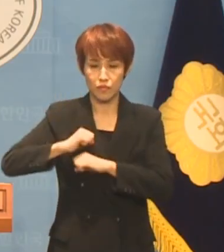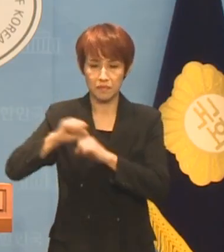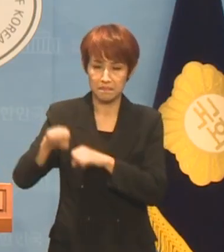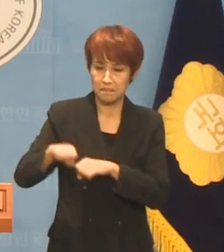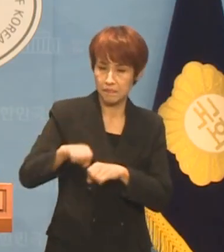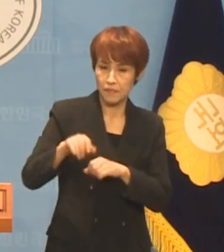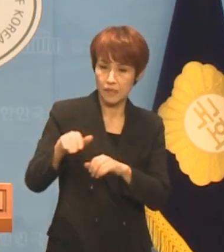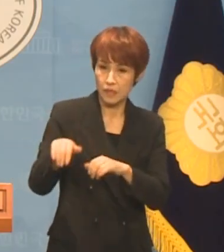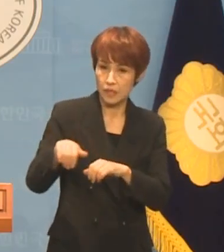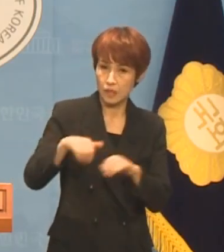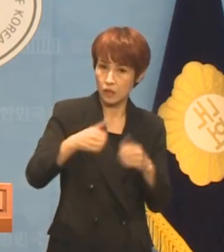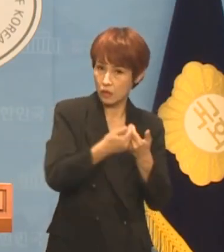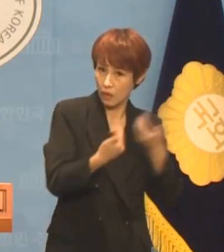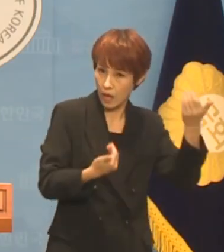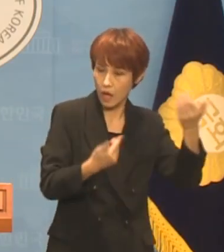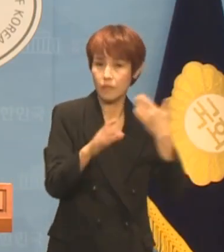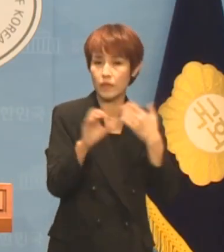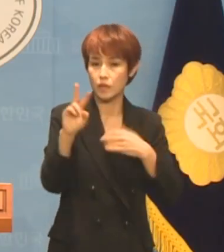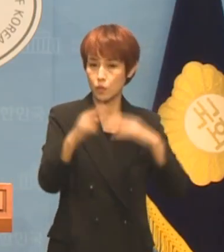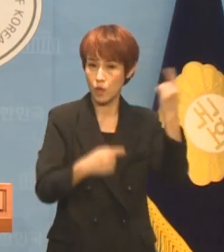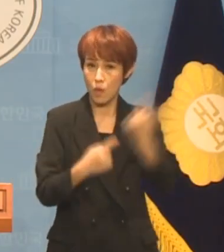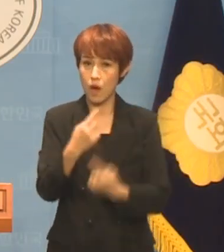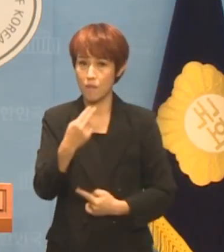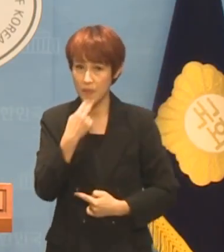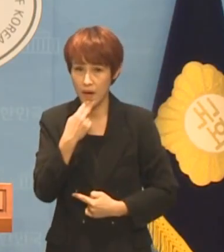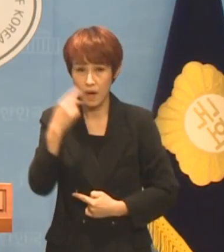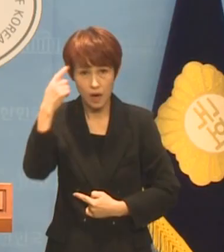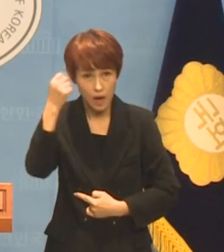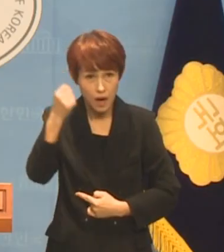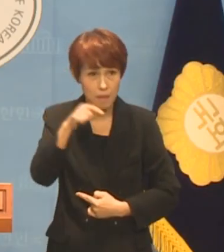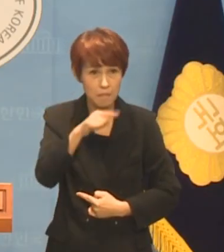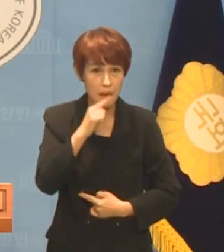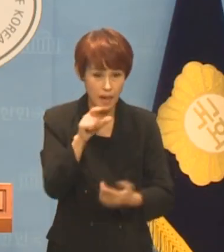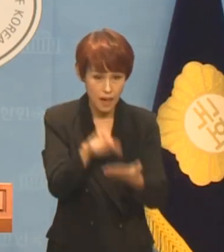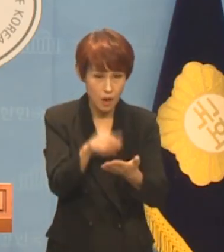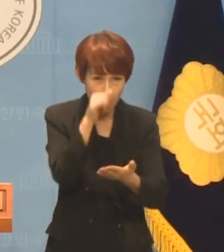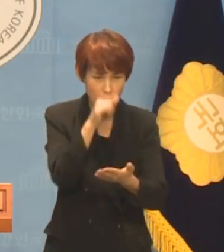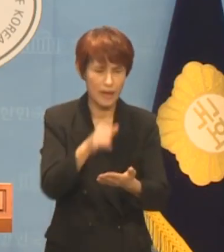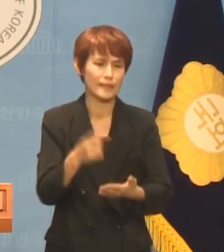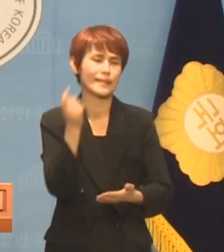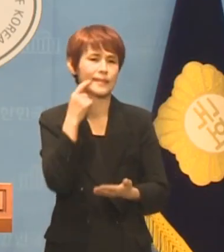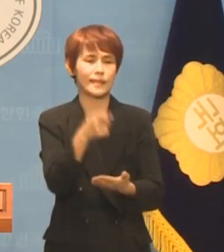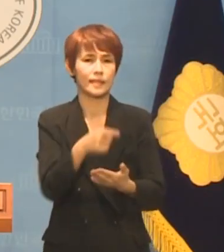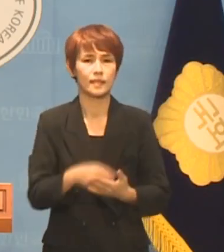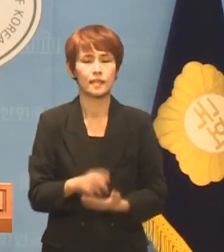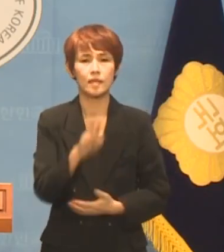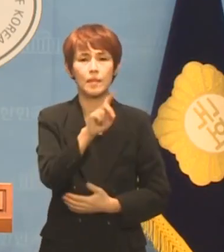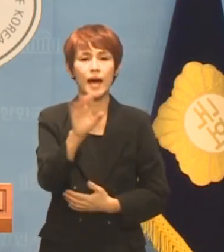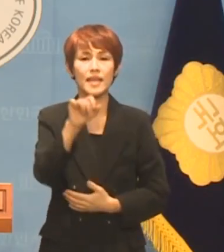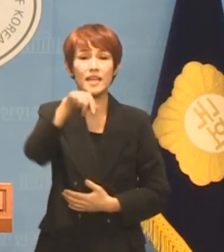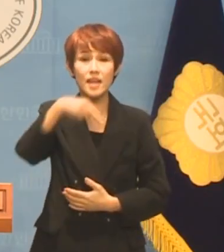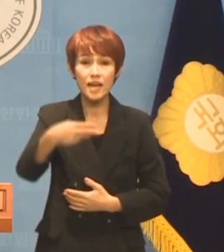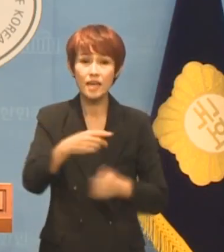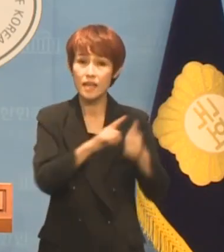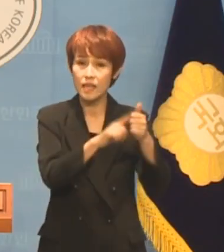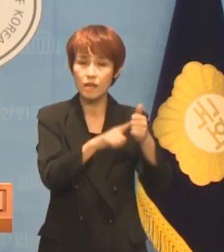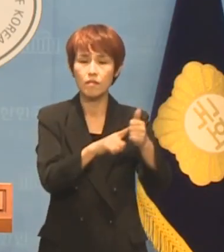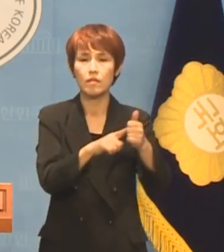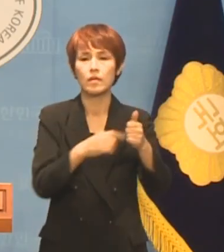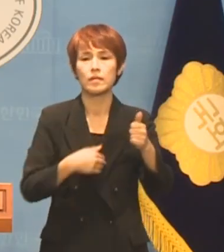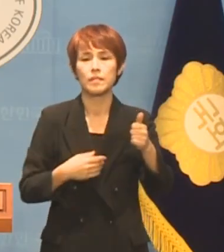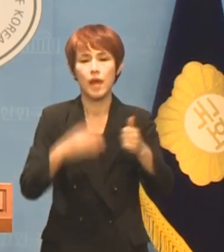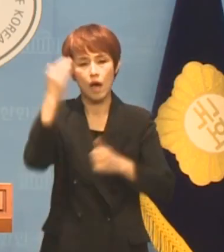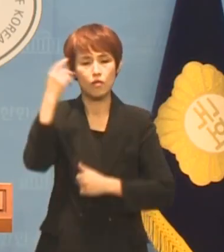경고하였다라고 보도자료에 썼지만 이 역시 가짜 뉴스입니다. 정작 마이클 오헨룬은 동맹을 믿는